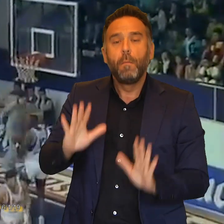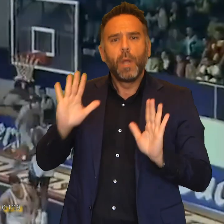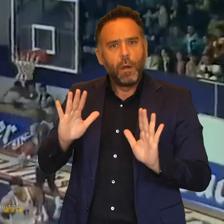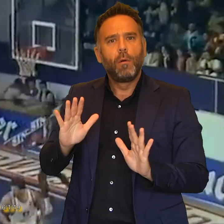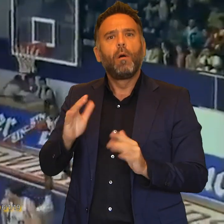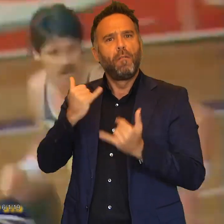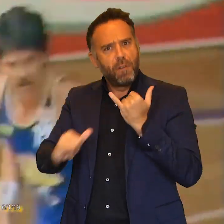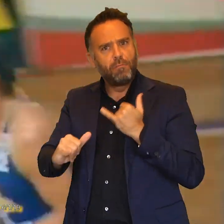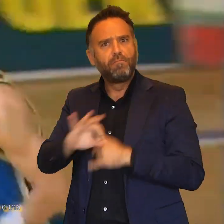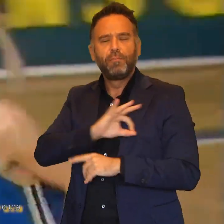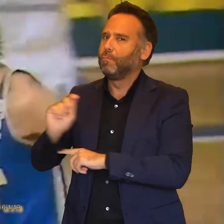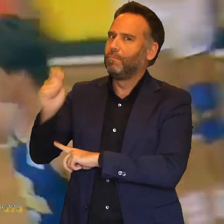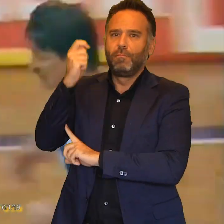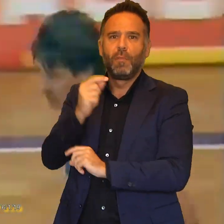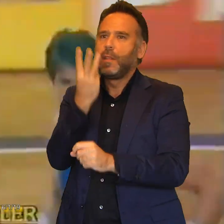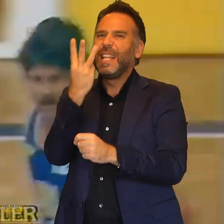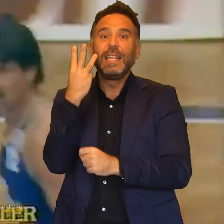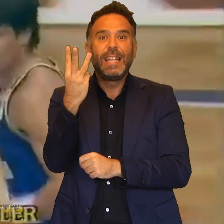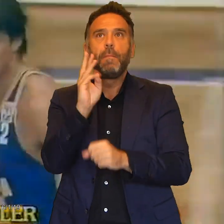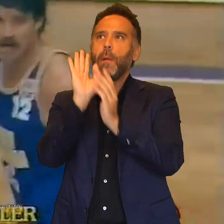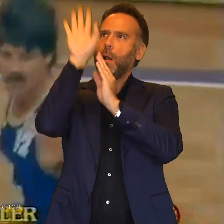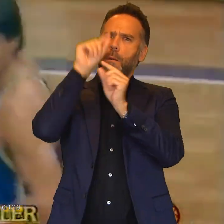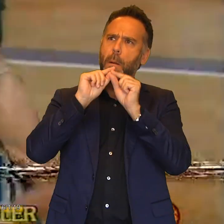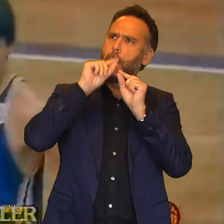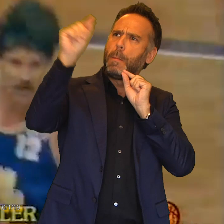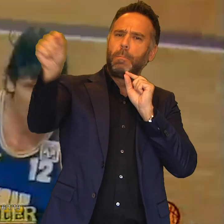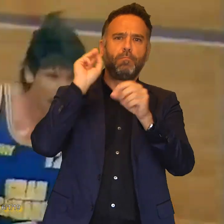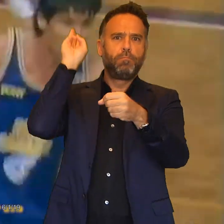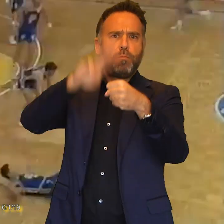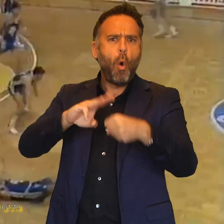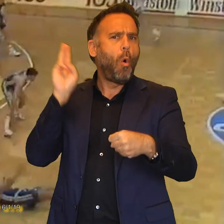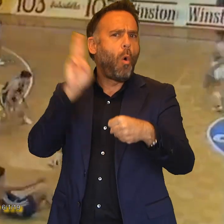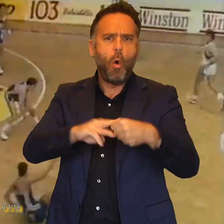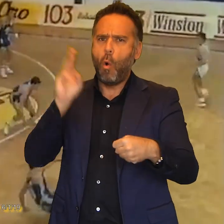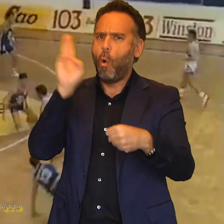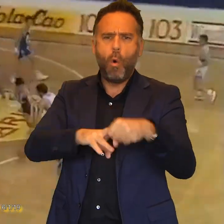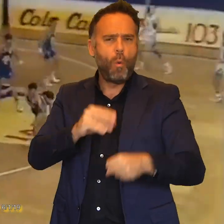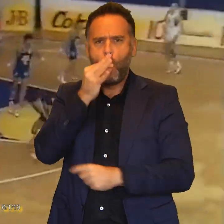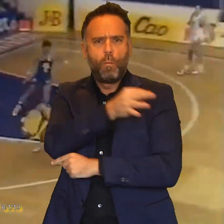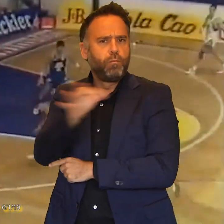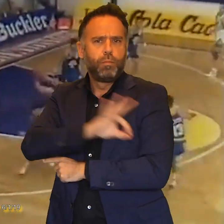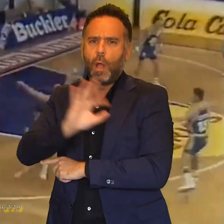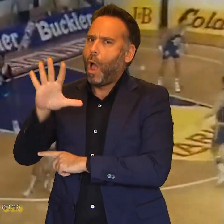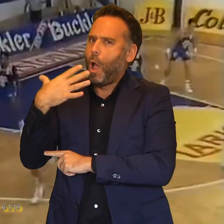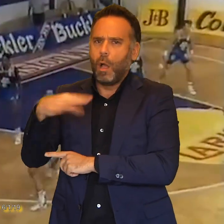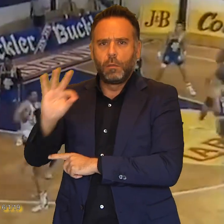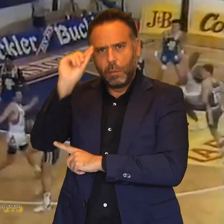haberse convertido en un certero especialista en el lanzamiento desde el arco de 3 puntos.